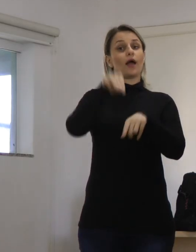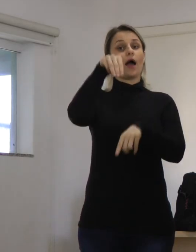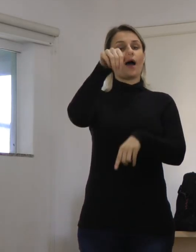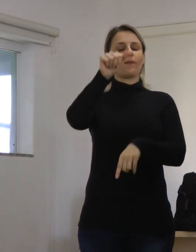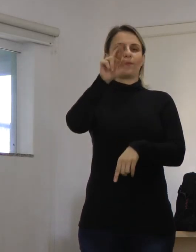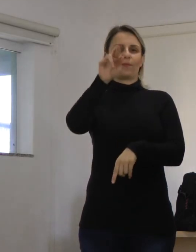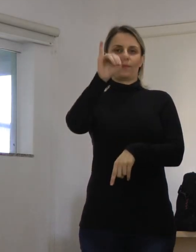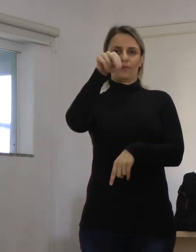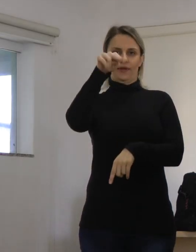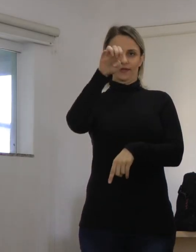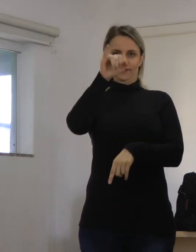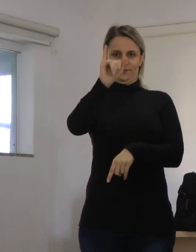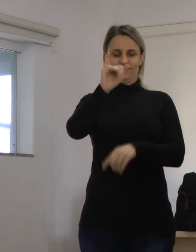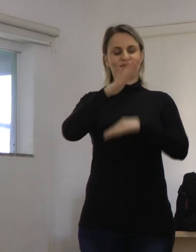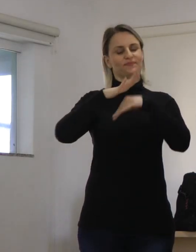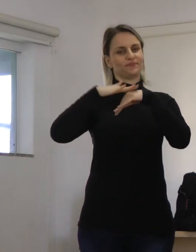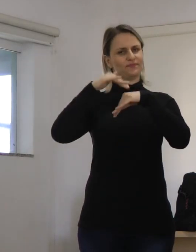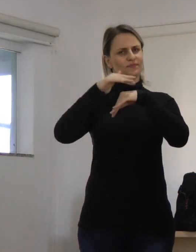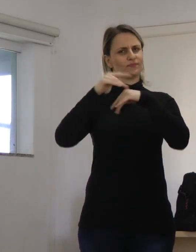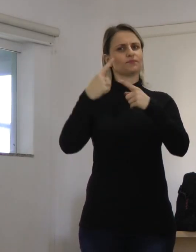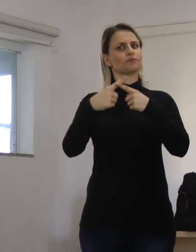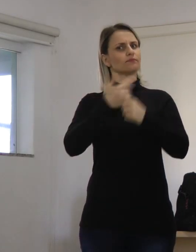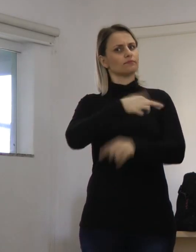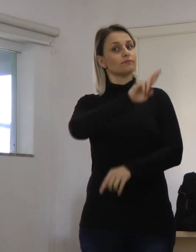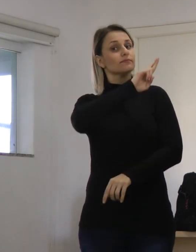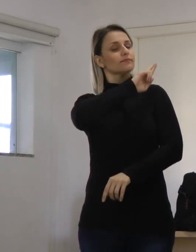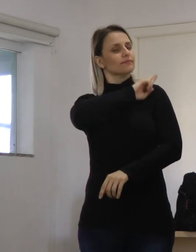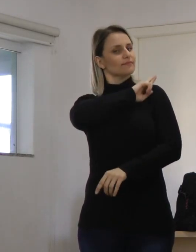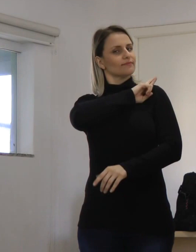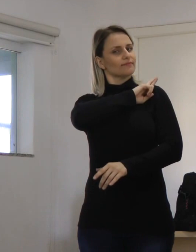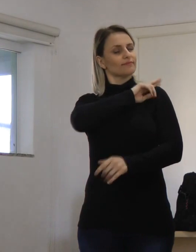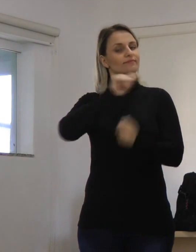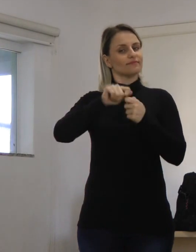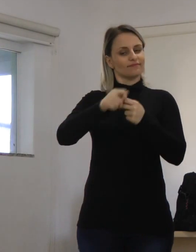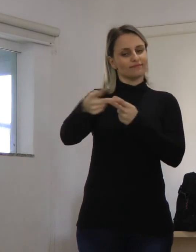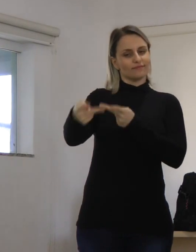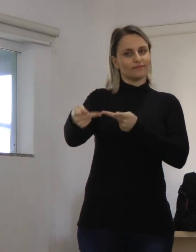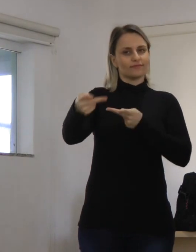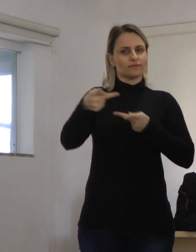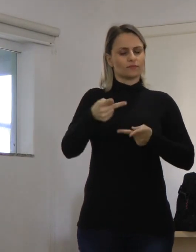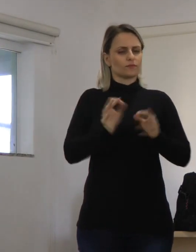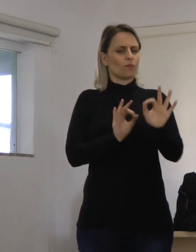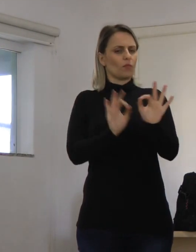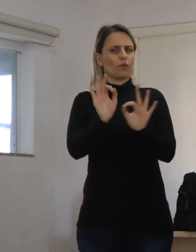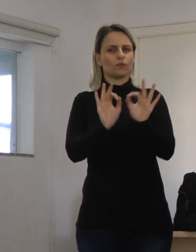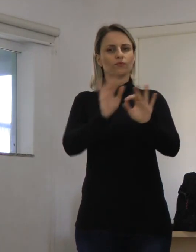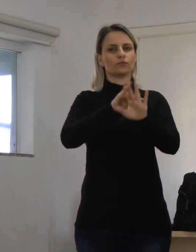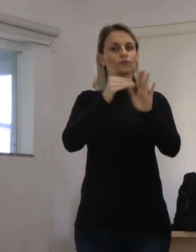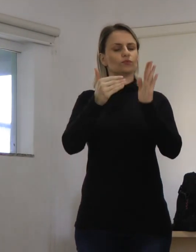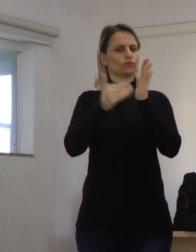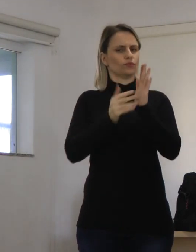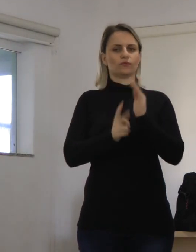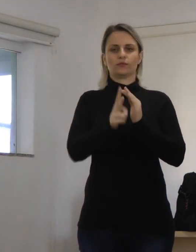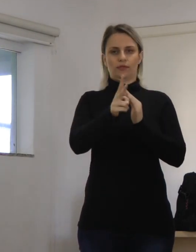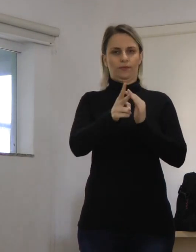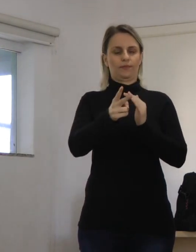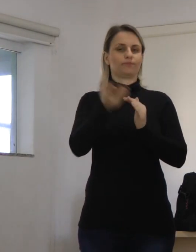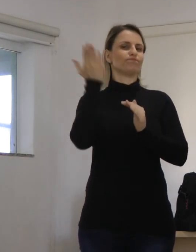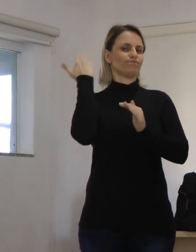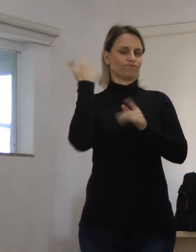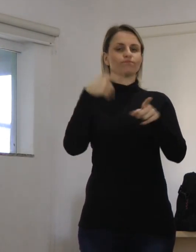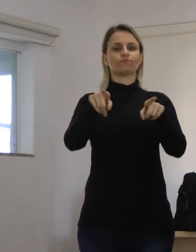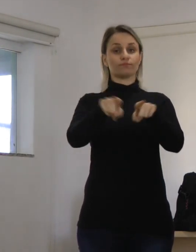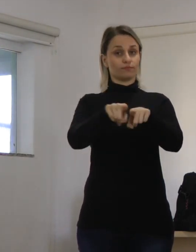Rezende, que foi a responsável pelo nosso convite e a organização, não só desta vez, mas das outras vezes que a gente